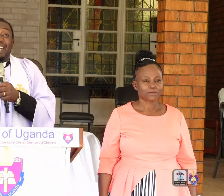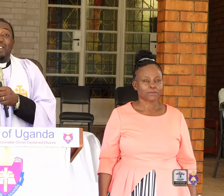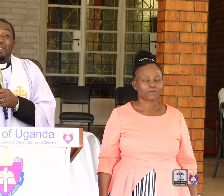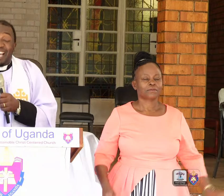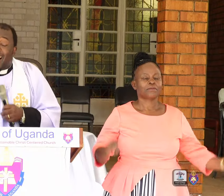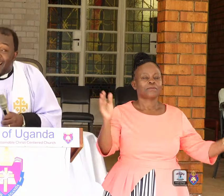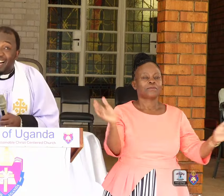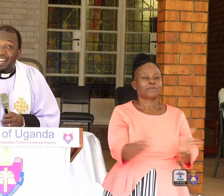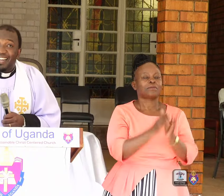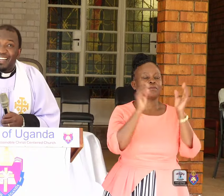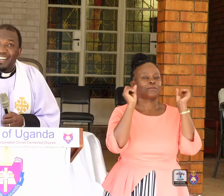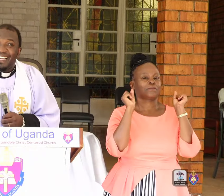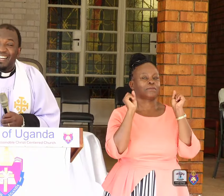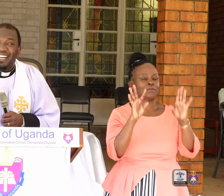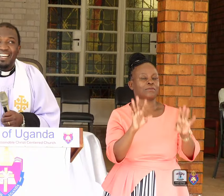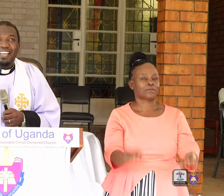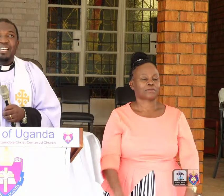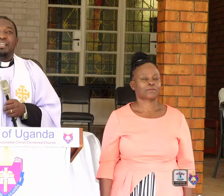Aleluya.